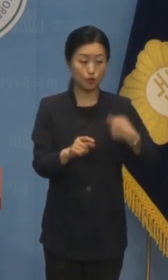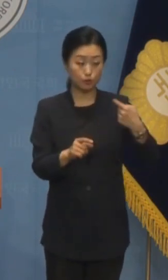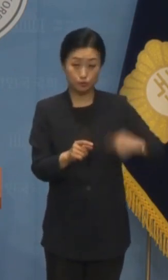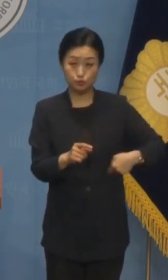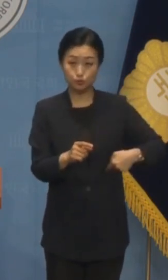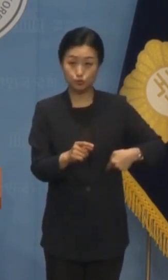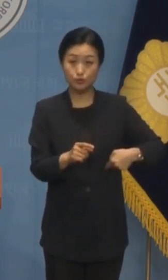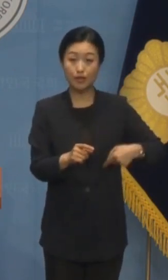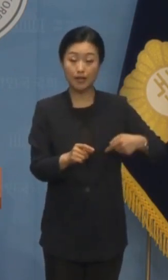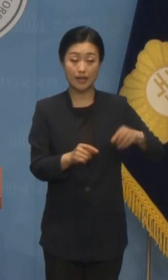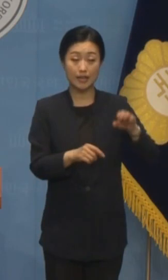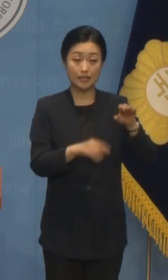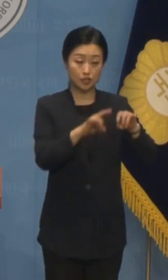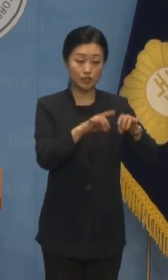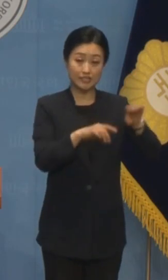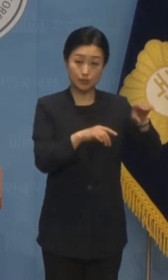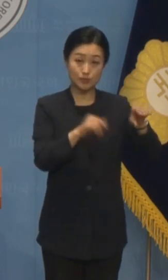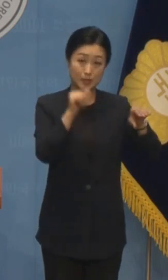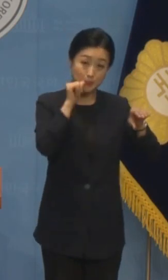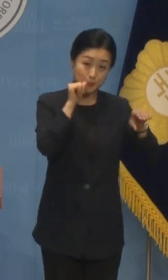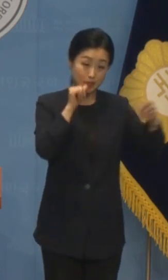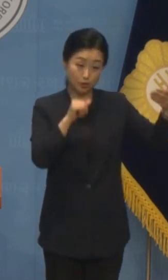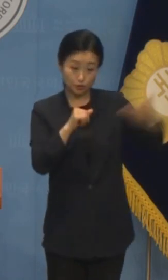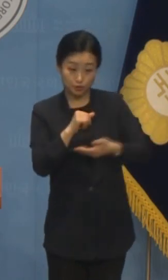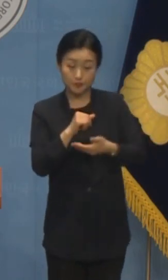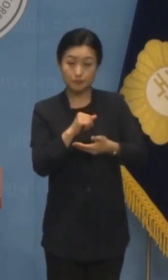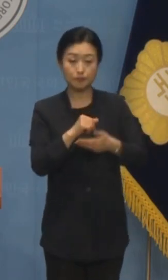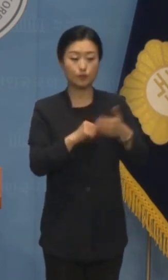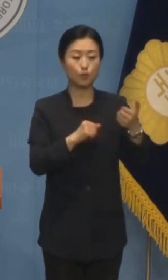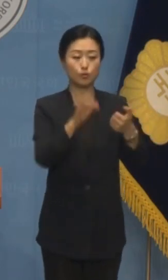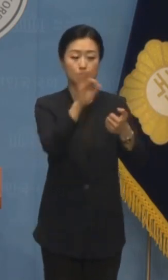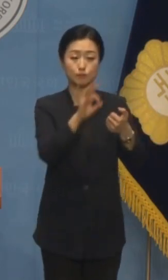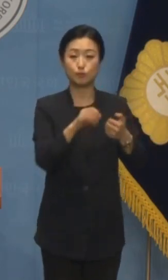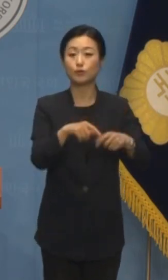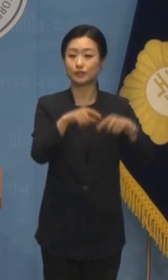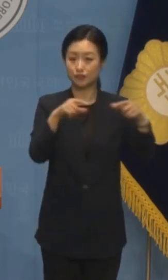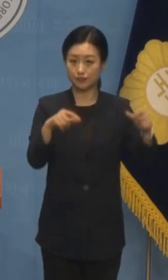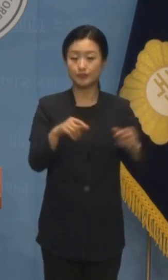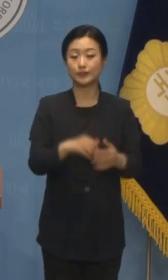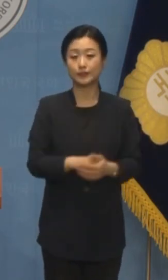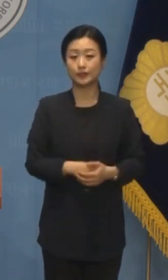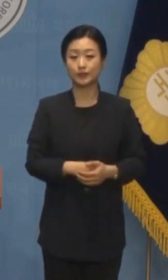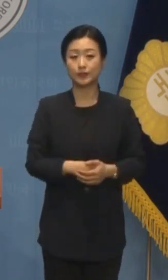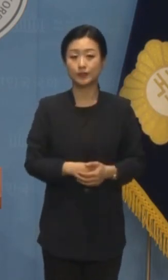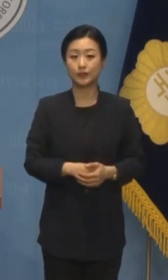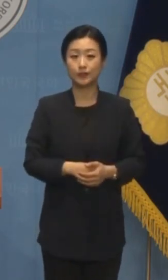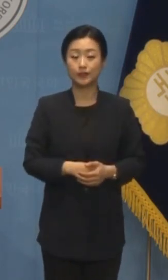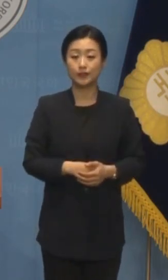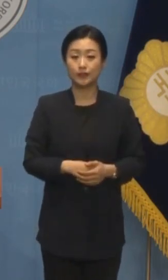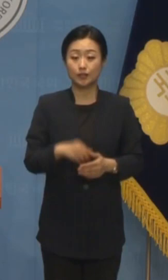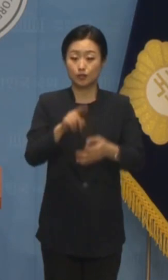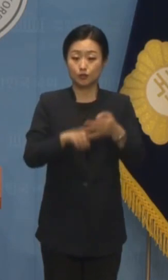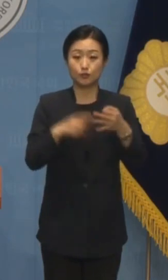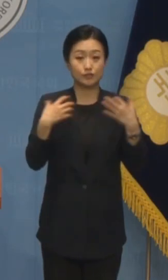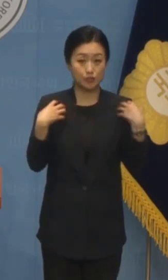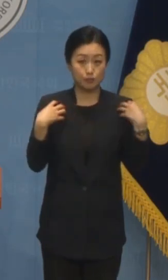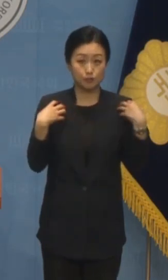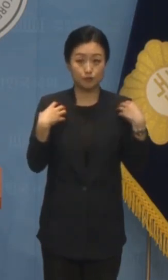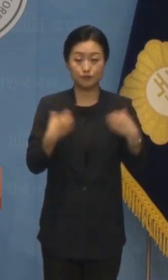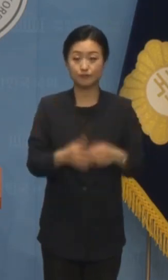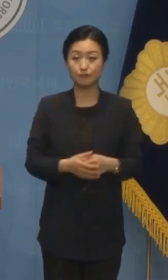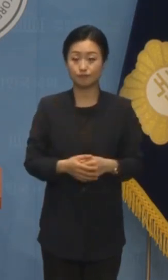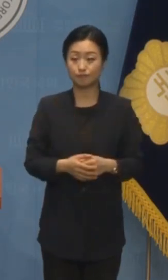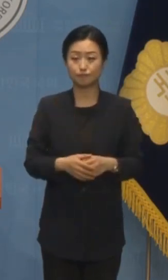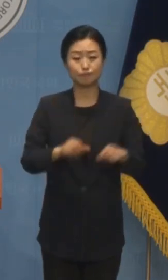중국으로부터 전기자동차 배터리 수입은 전년 대비 50%가 늘었습니다. 윤석열 정부는 이런 상황에